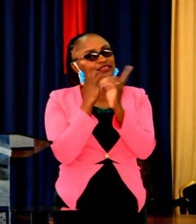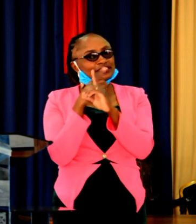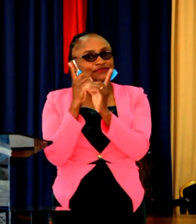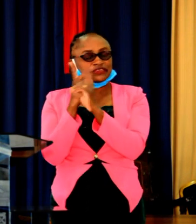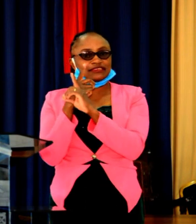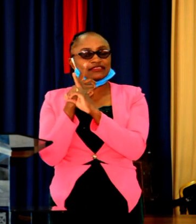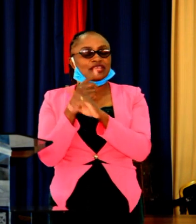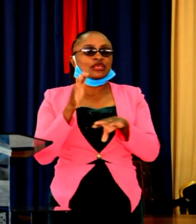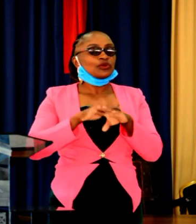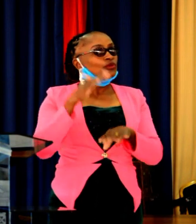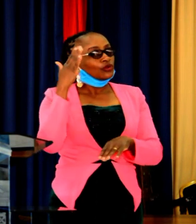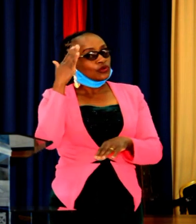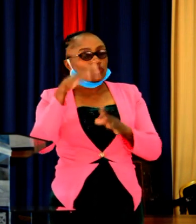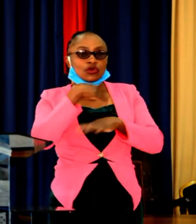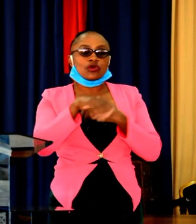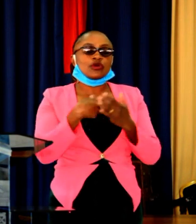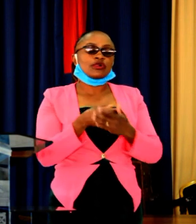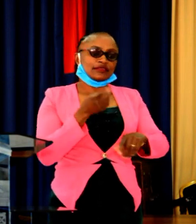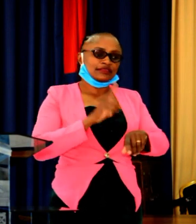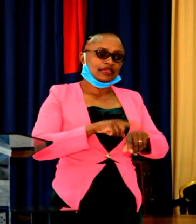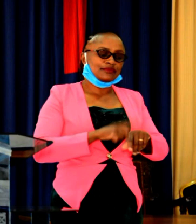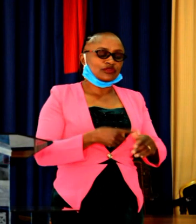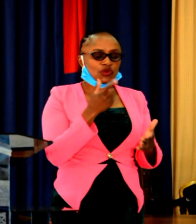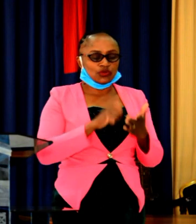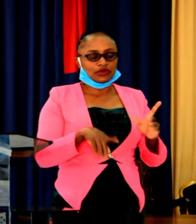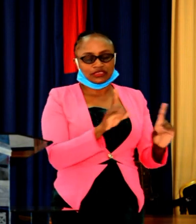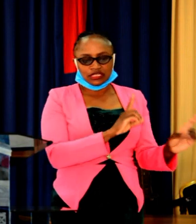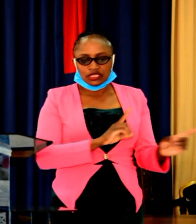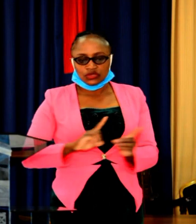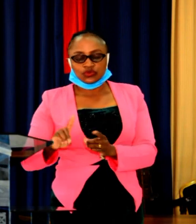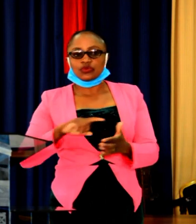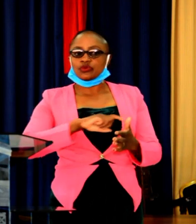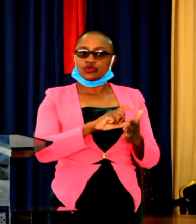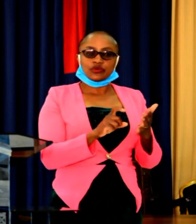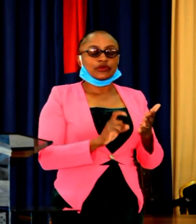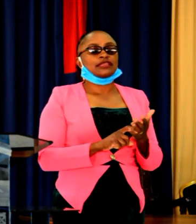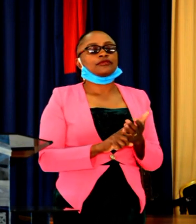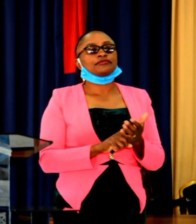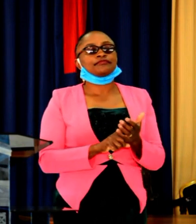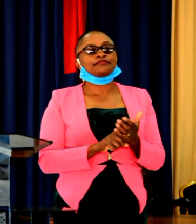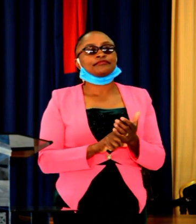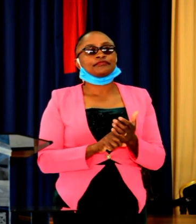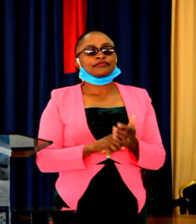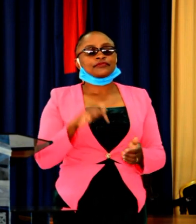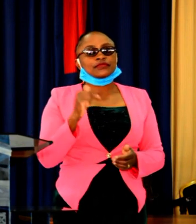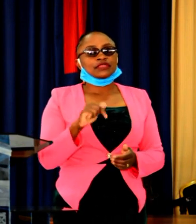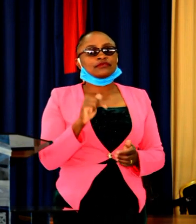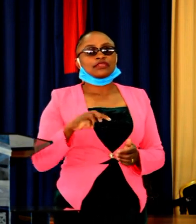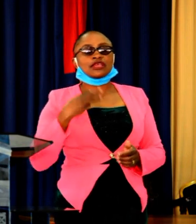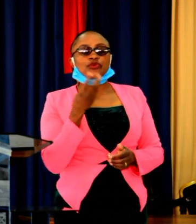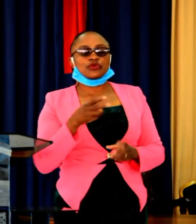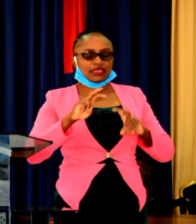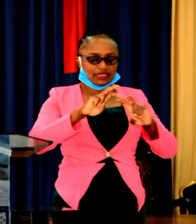nyakati, mambo yanayotakikana kufanywa katika nyakati ambazo tunazoishi. Na siku ya leo